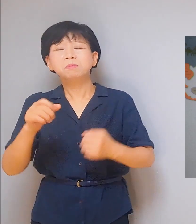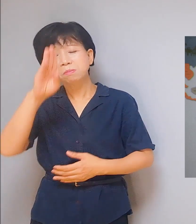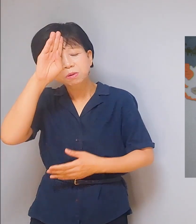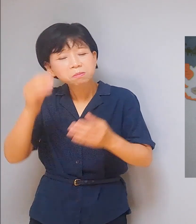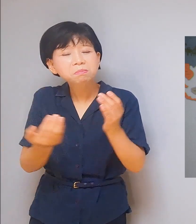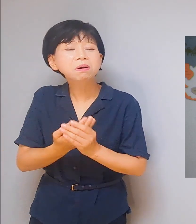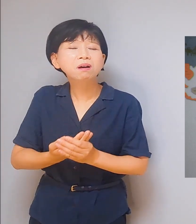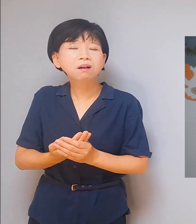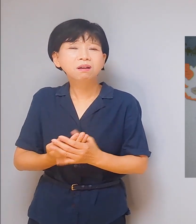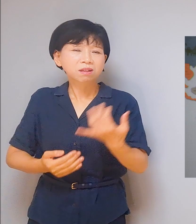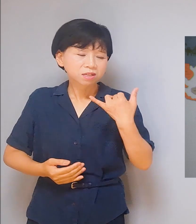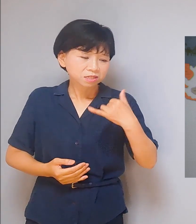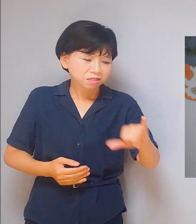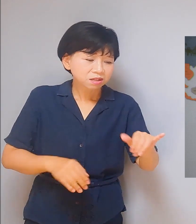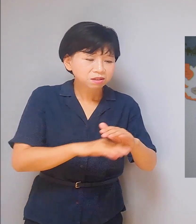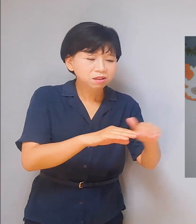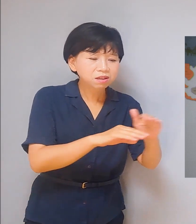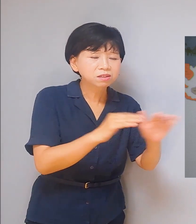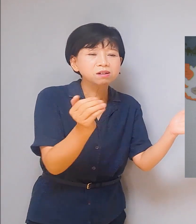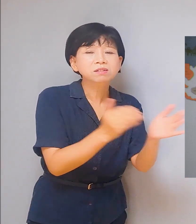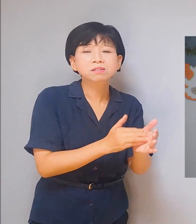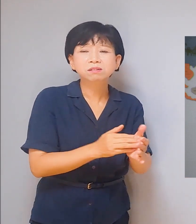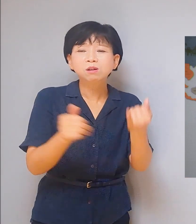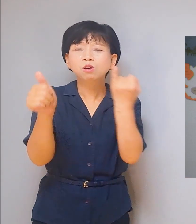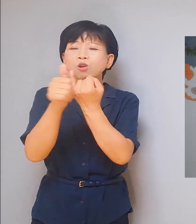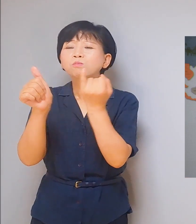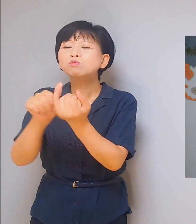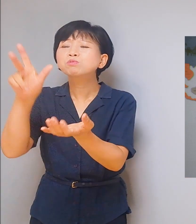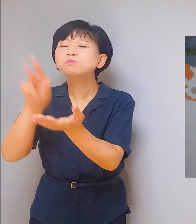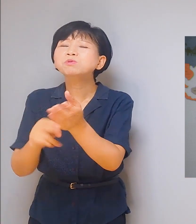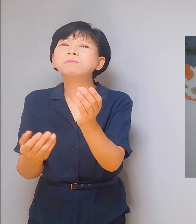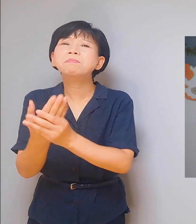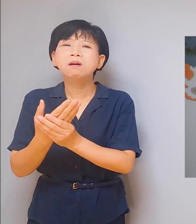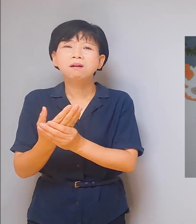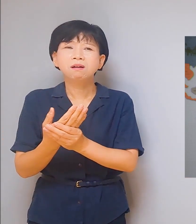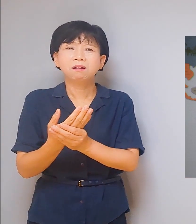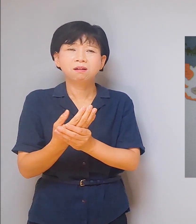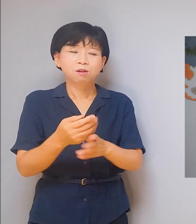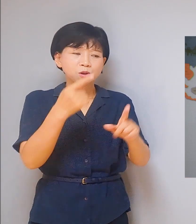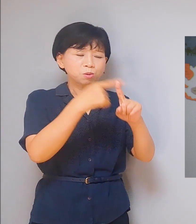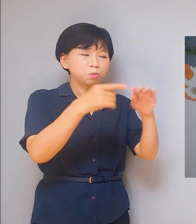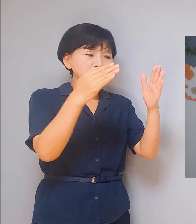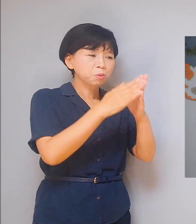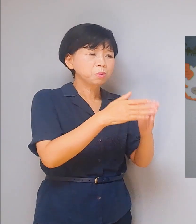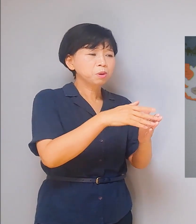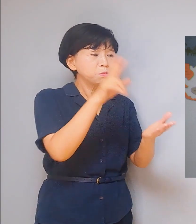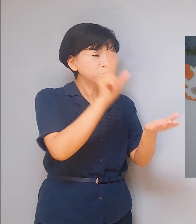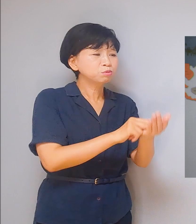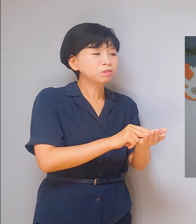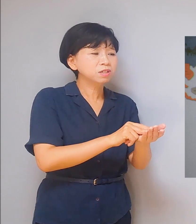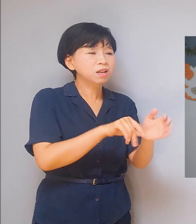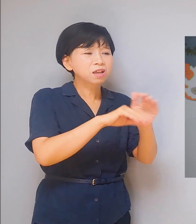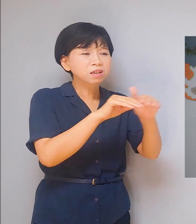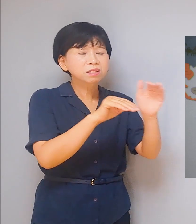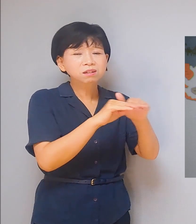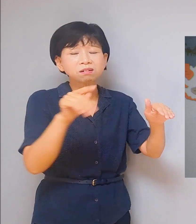잘 해결됐는데 그 다음에 부부관계에 문제가 좀 생기는 겁니다. 교회에 큰 문제가 있다가 해결이 되면 아무 일